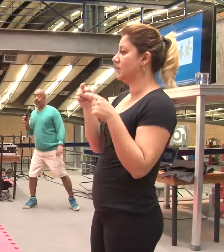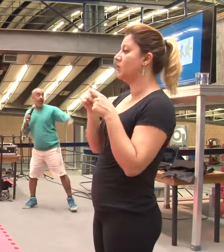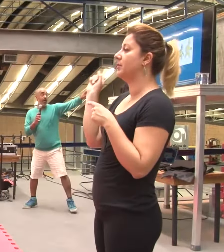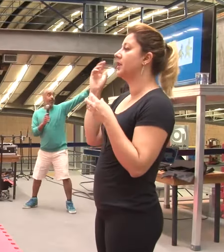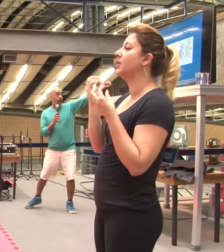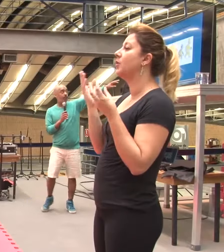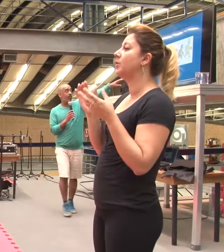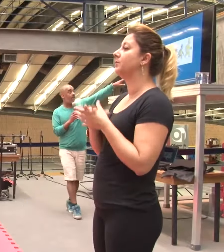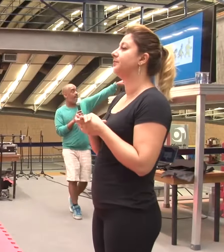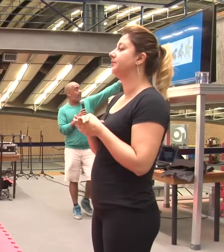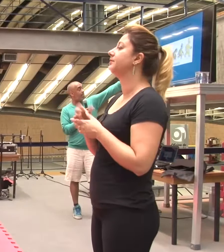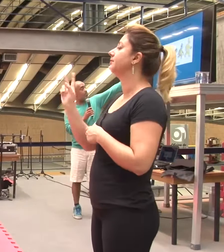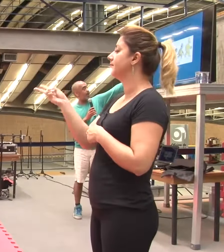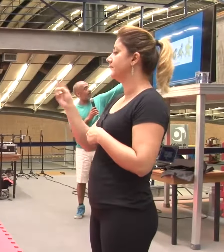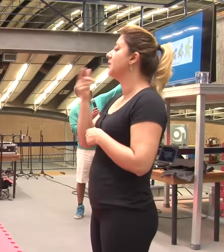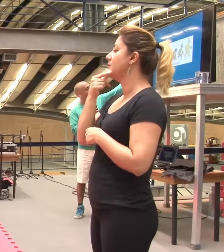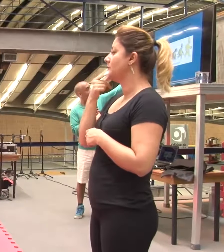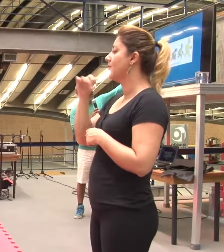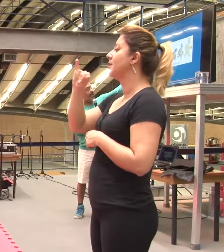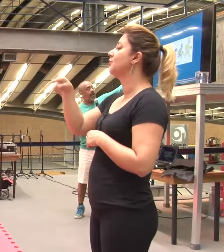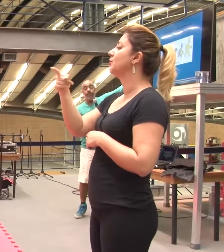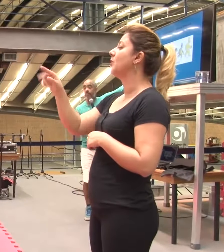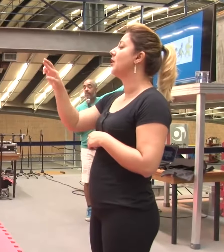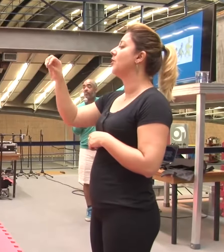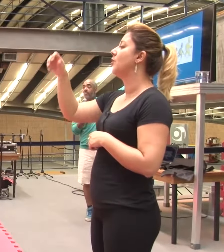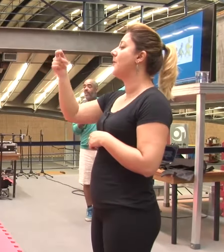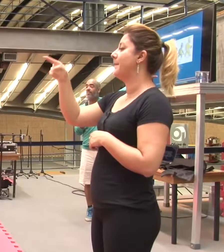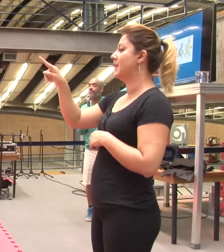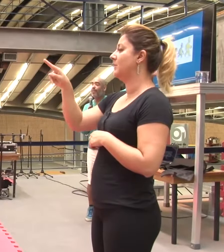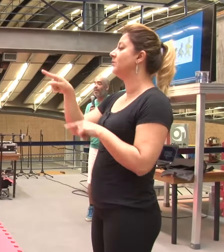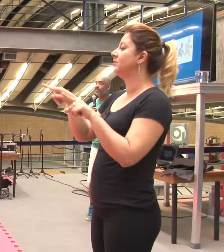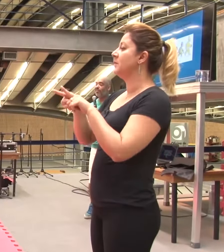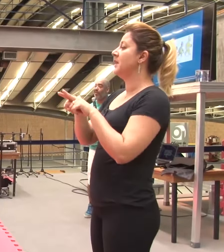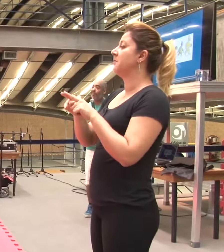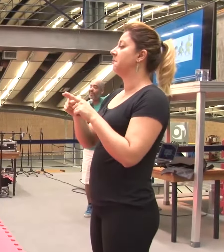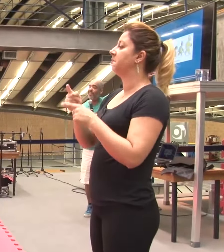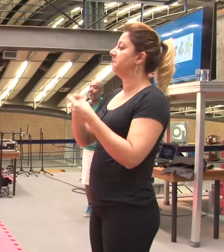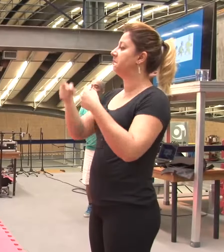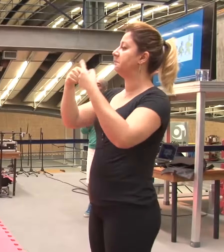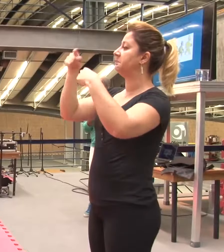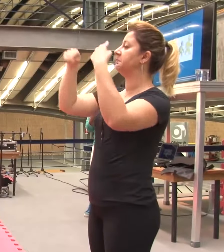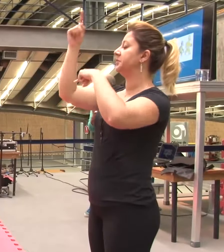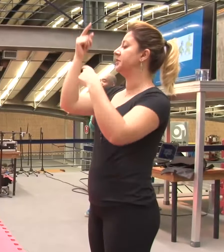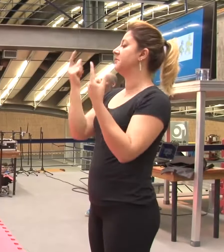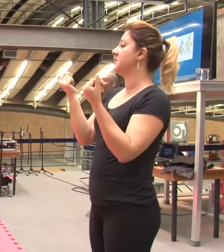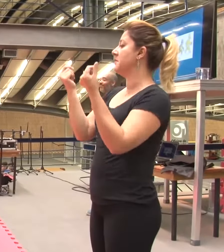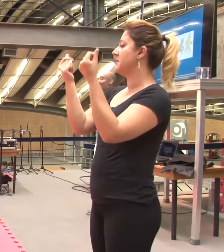Oi? O próprio João Romão, como as velhinhas lembram, né? Processo de enriquecimento, de